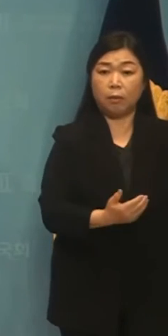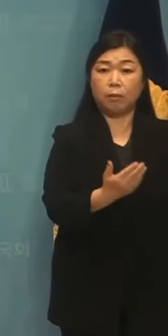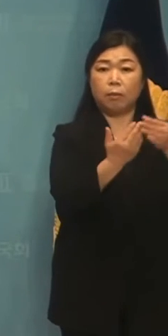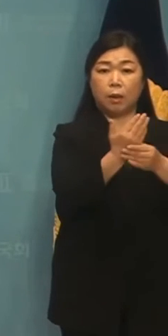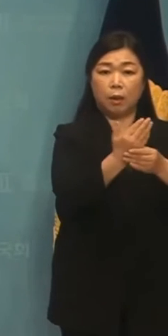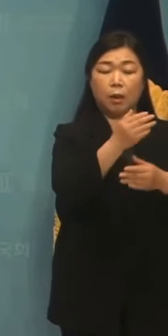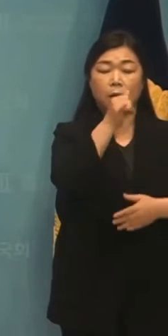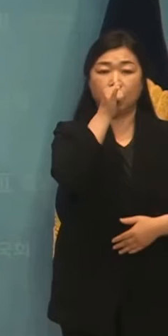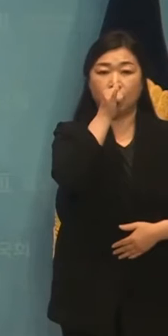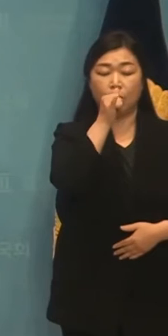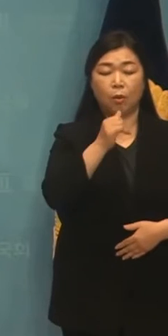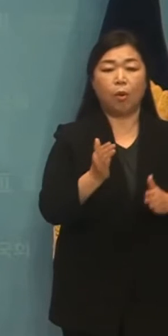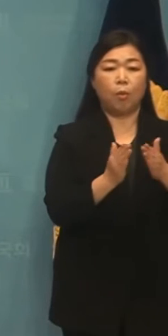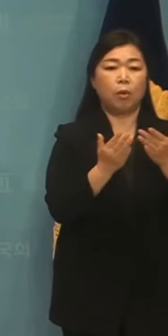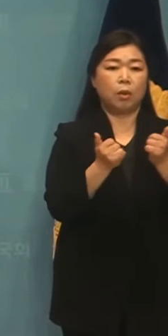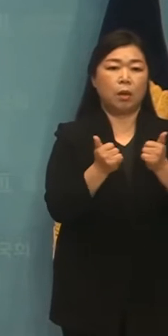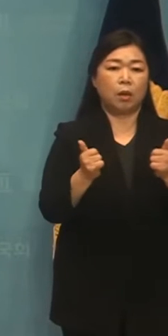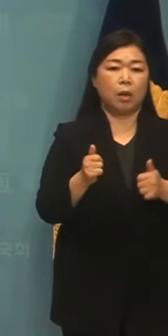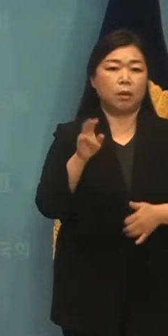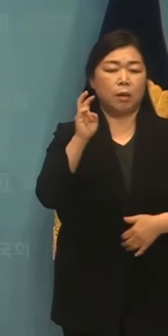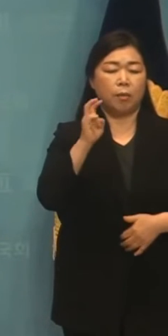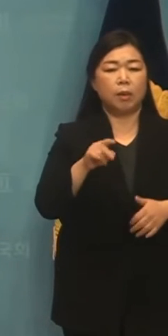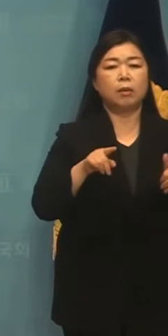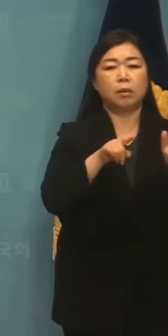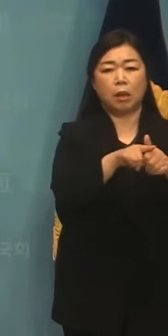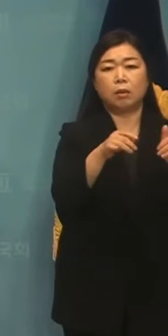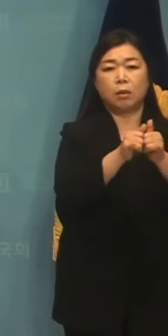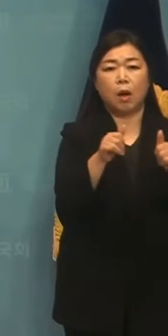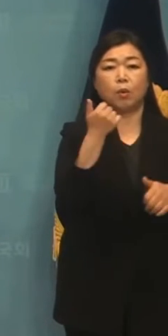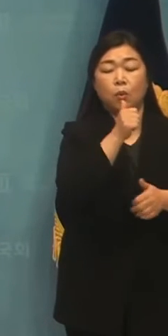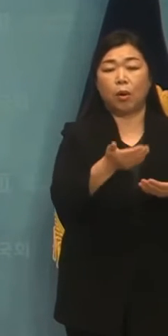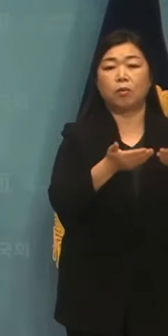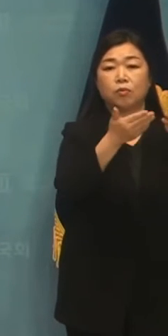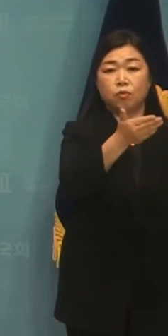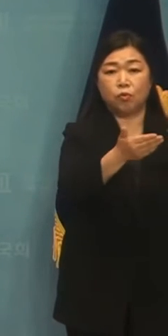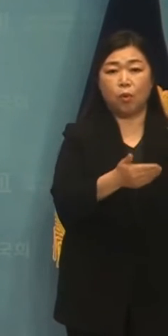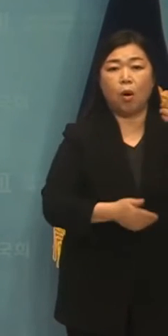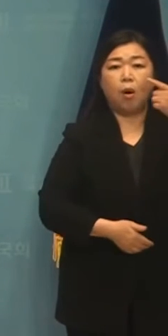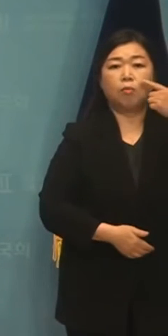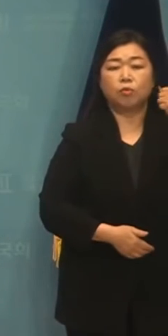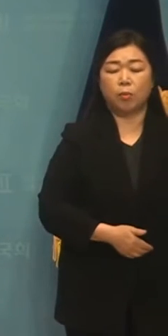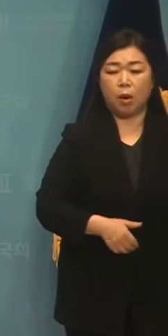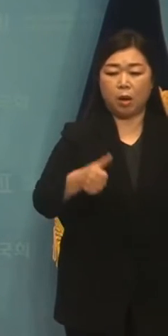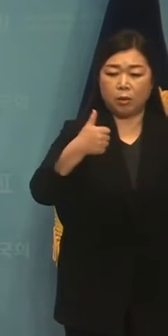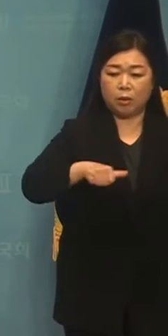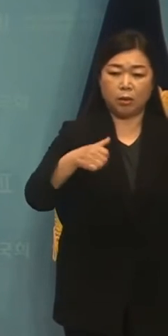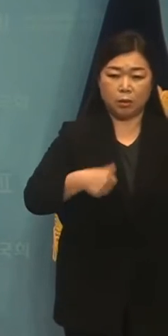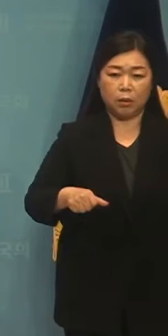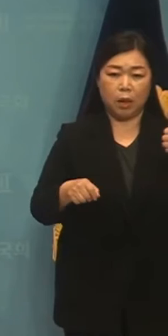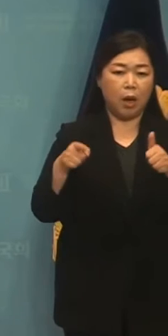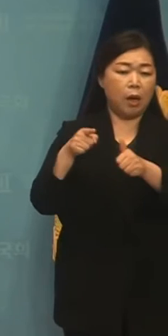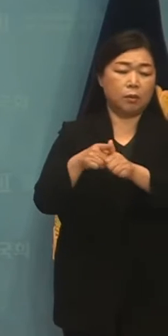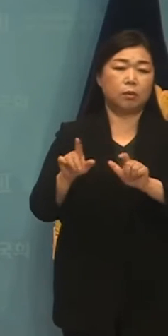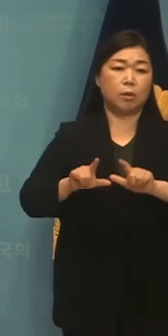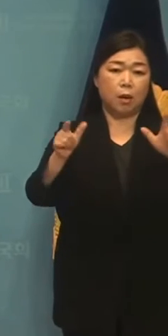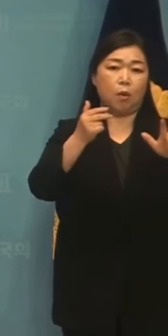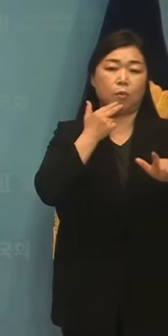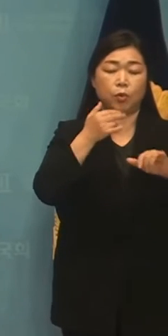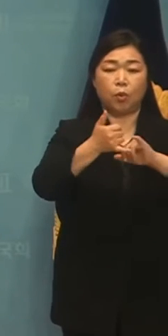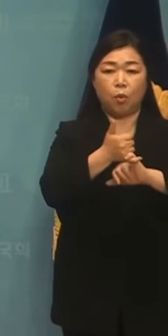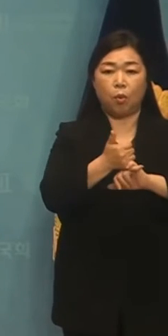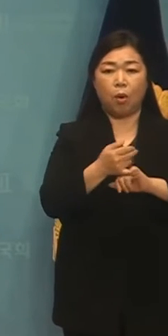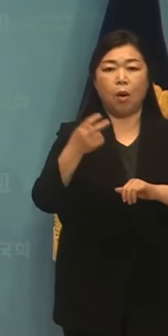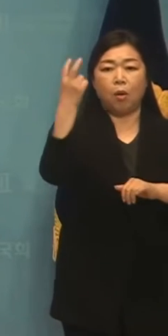이어 본인을 예비 살인자로 소개하며 부모가 자식을 해치는 날이 오지 않도록 돌봄